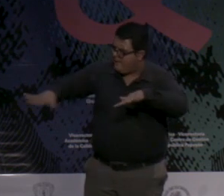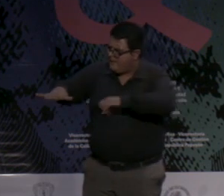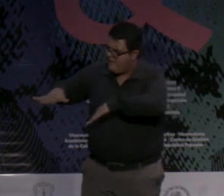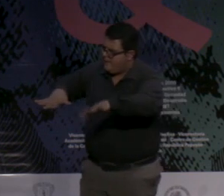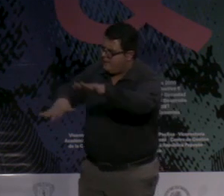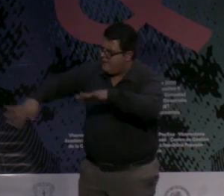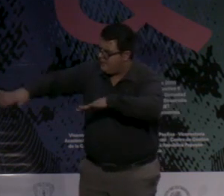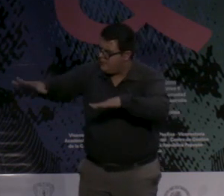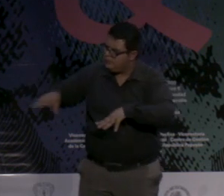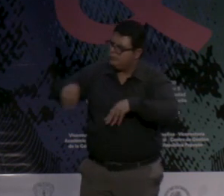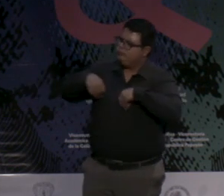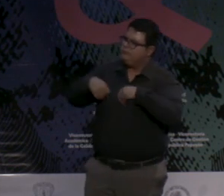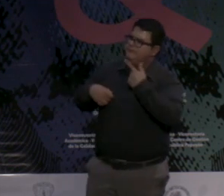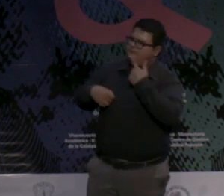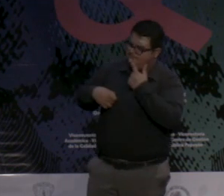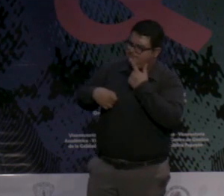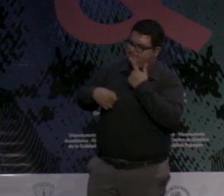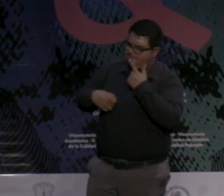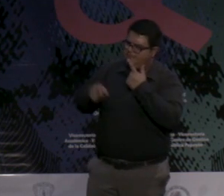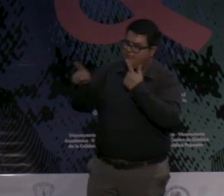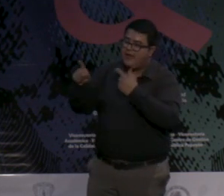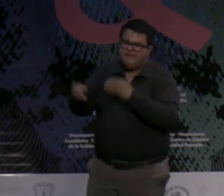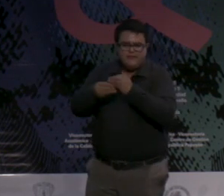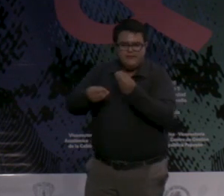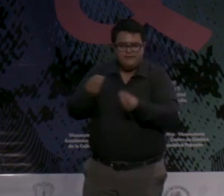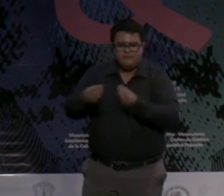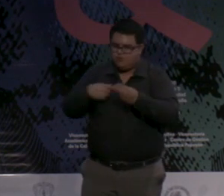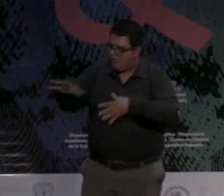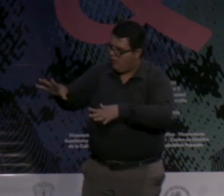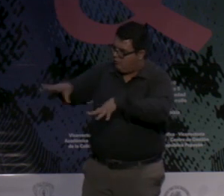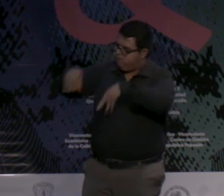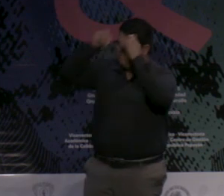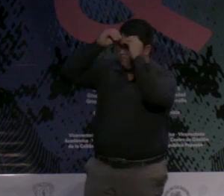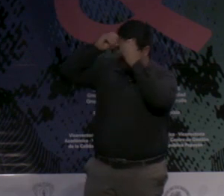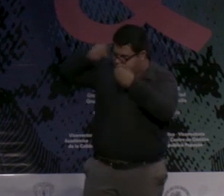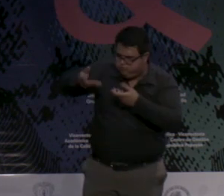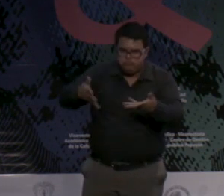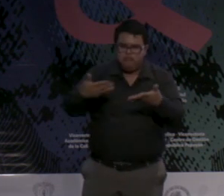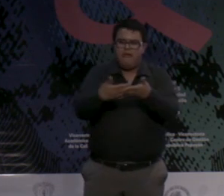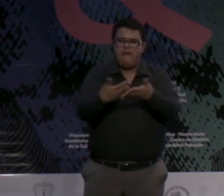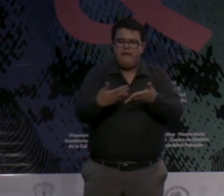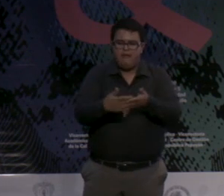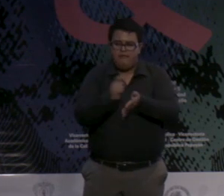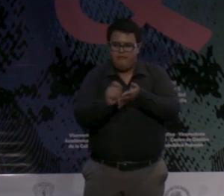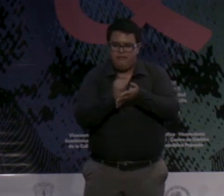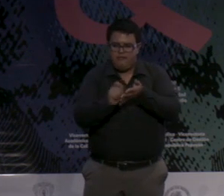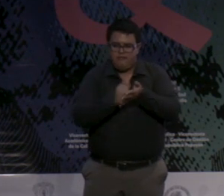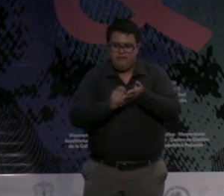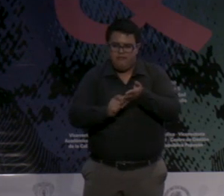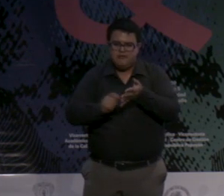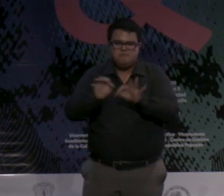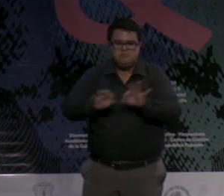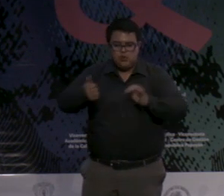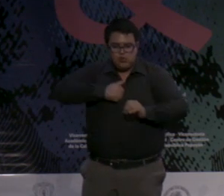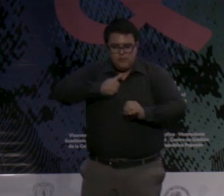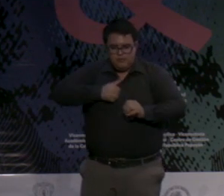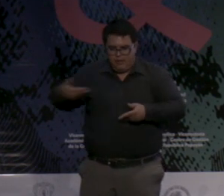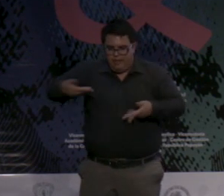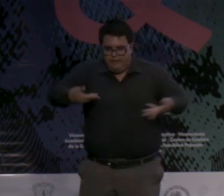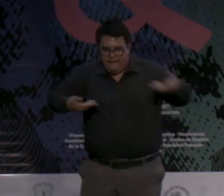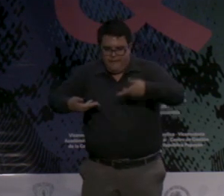arrojó dos textos escritos que compendiaban una investigación sobre la autoconstrucción, el fenómeno de la autoconstrucción